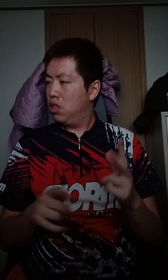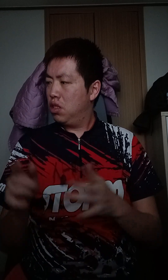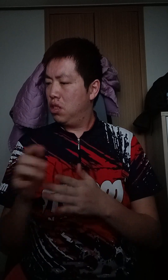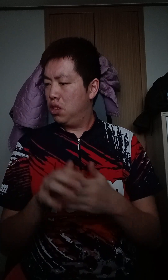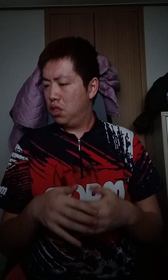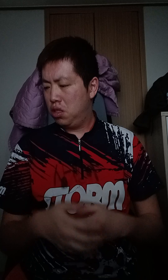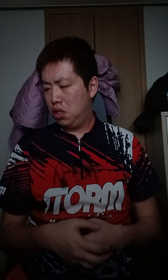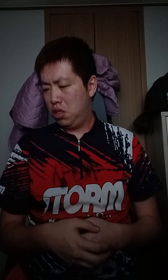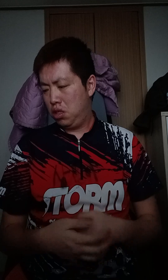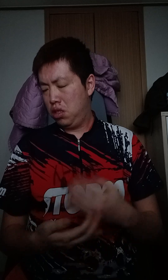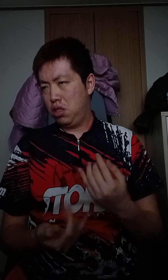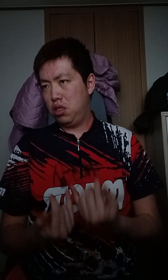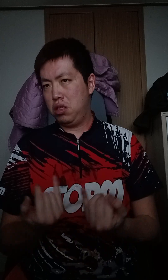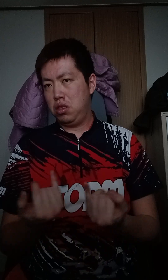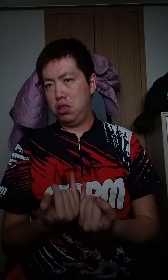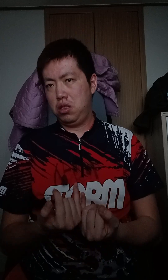정서적 학대를 한 것으로 판단했습니다.